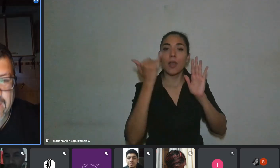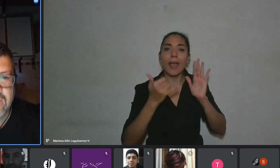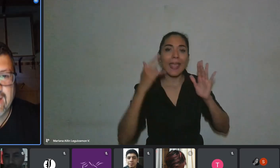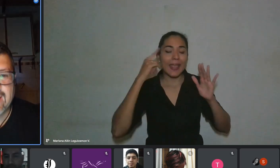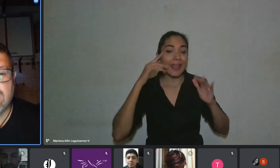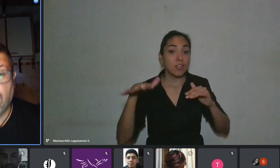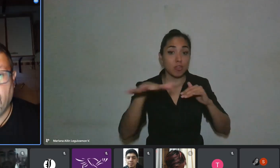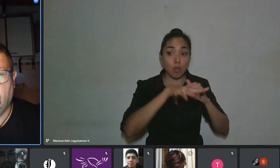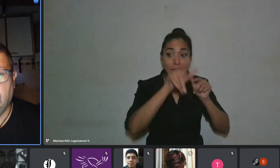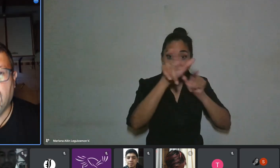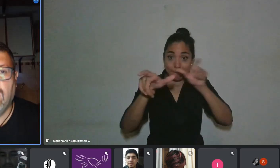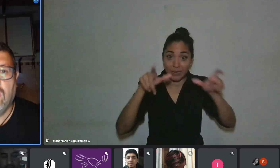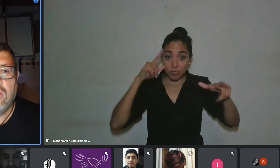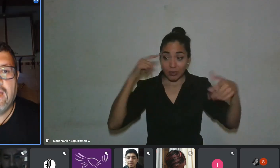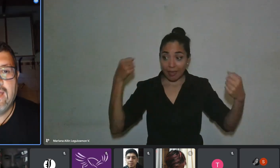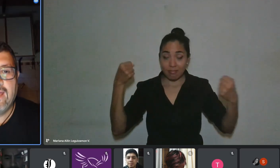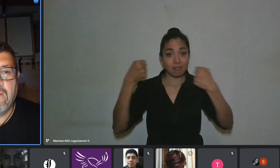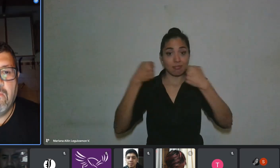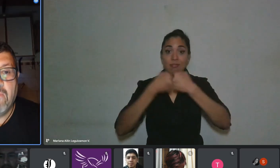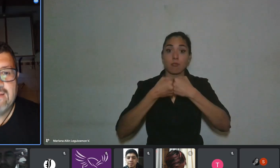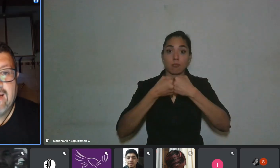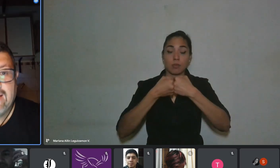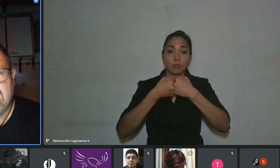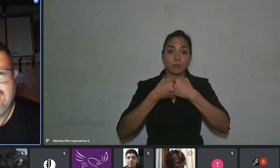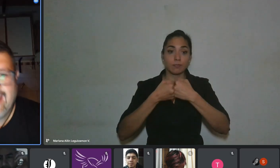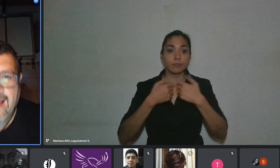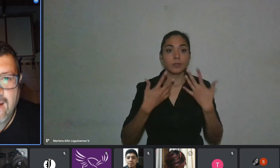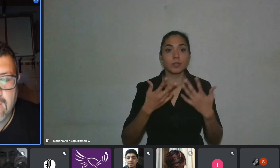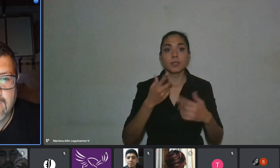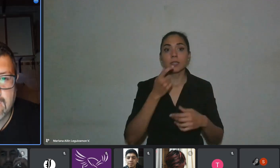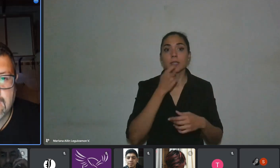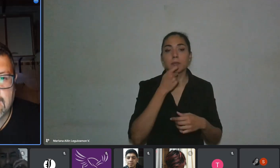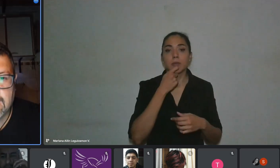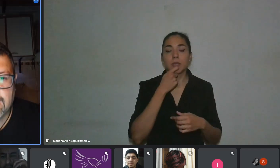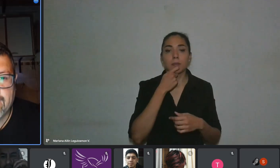las personas que dice, bueno, matar es ilegal.